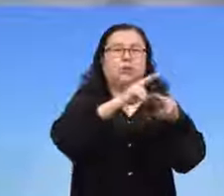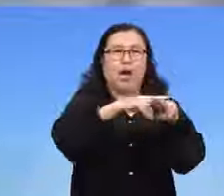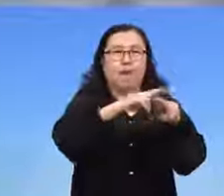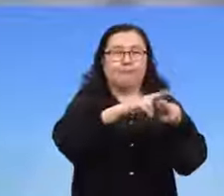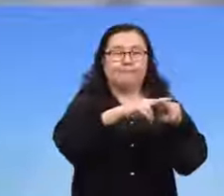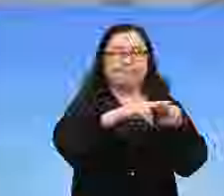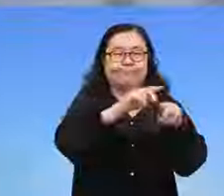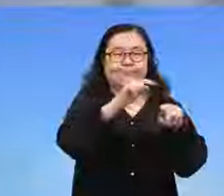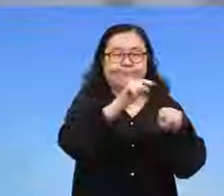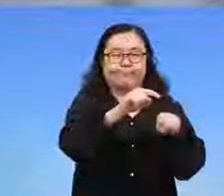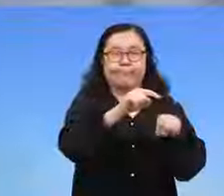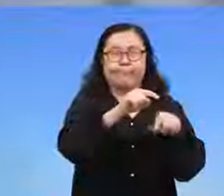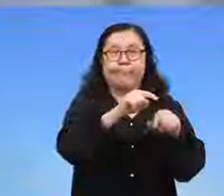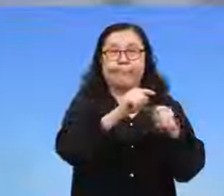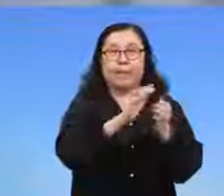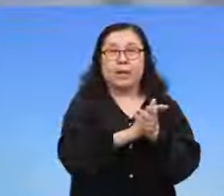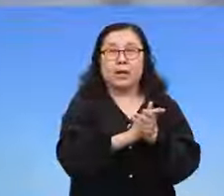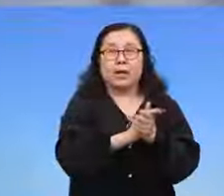하는